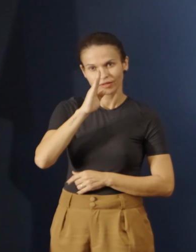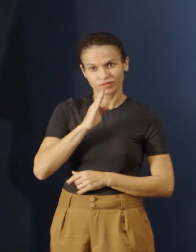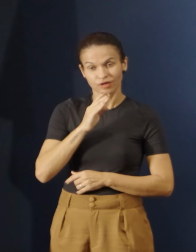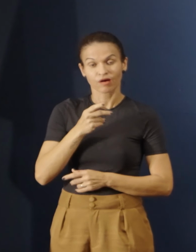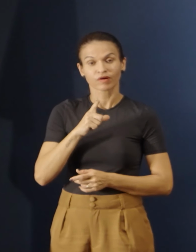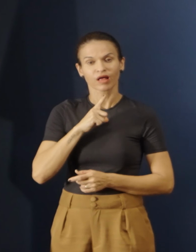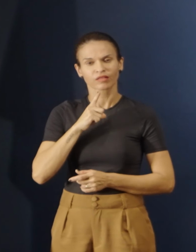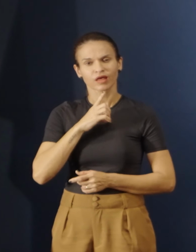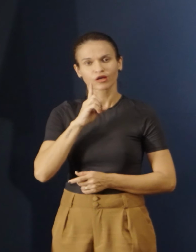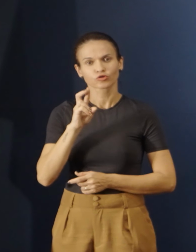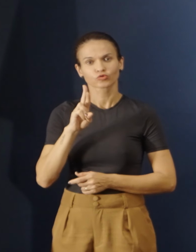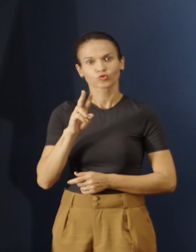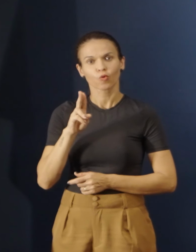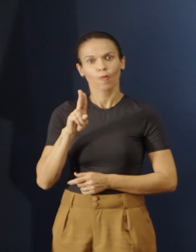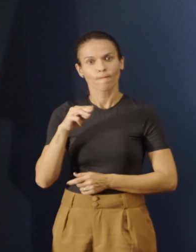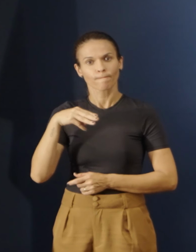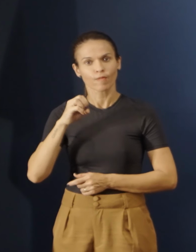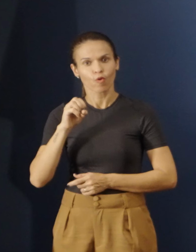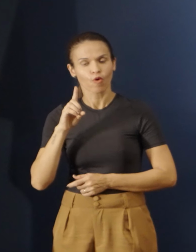vão ter aqui Drummond, o Alceu,